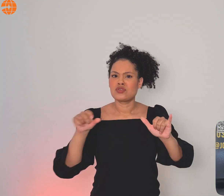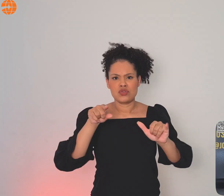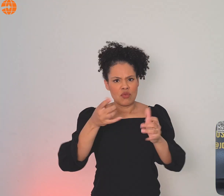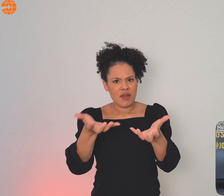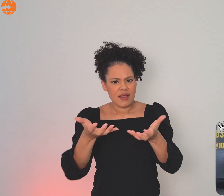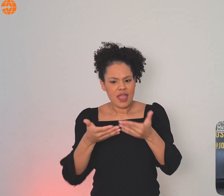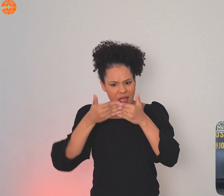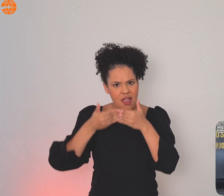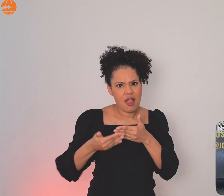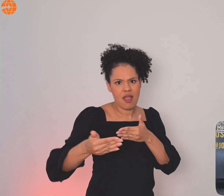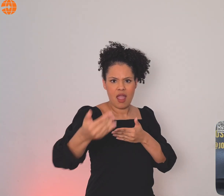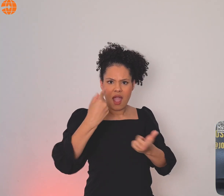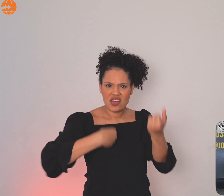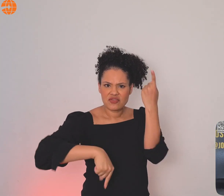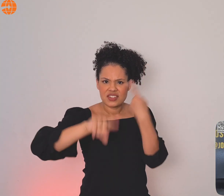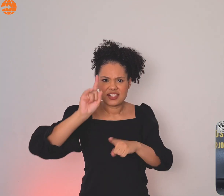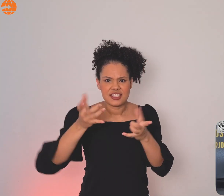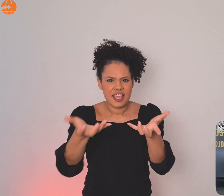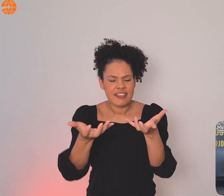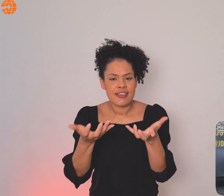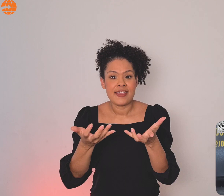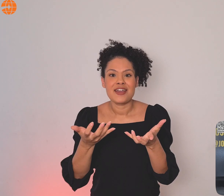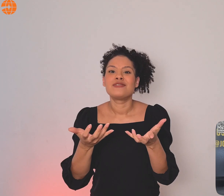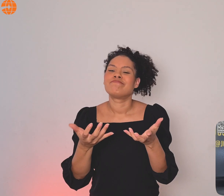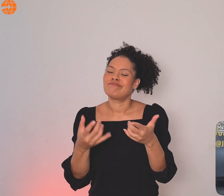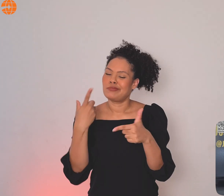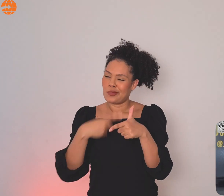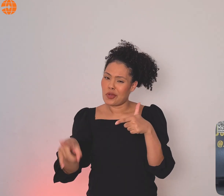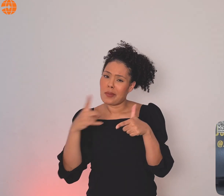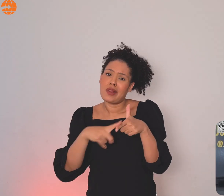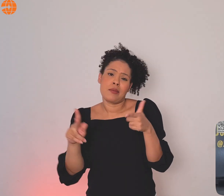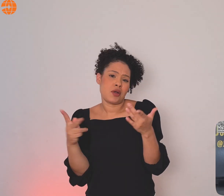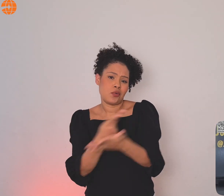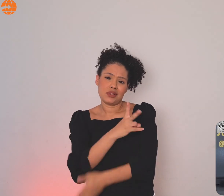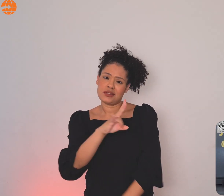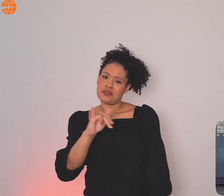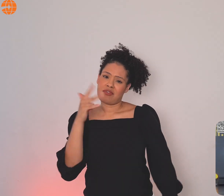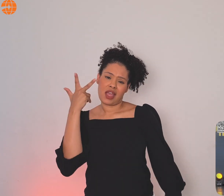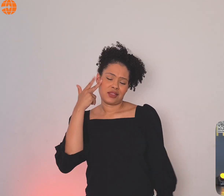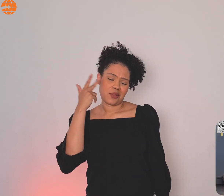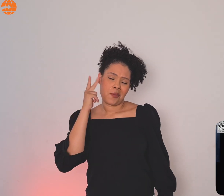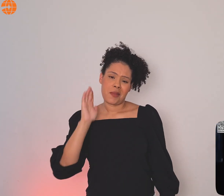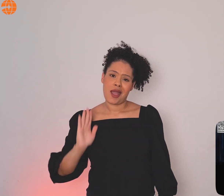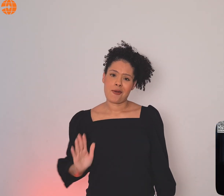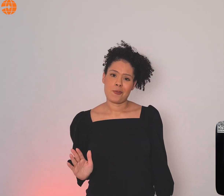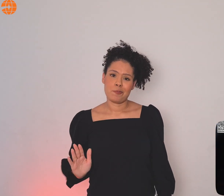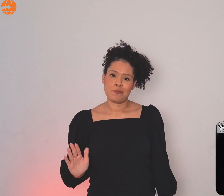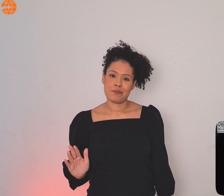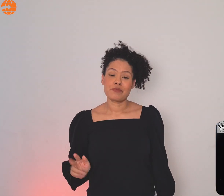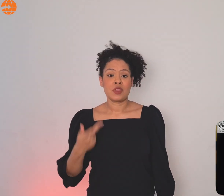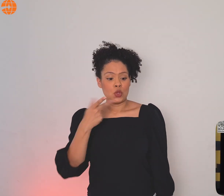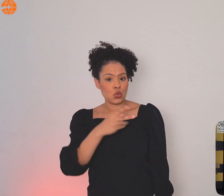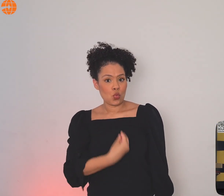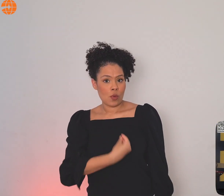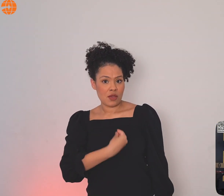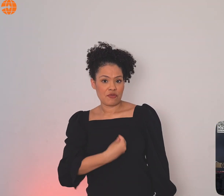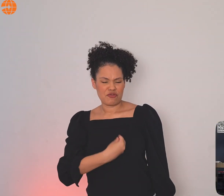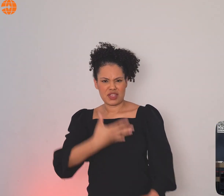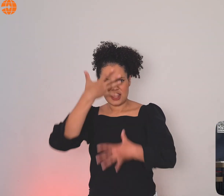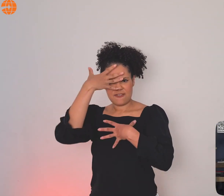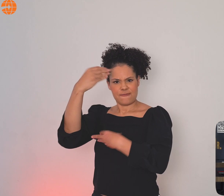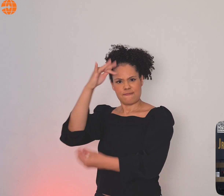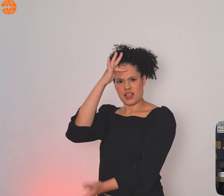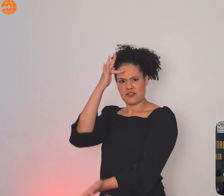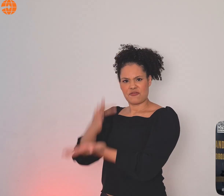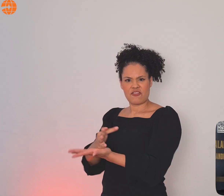Quem disse que a tua caminhada de vitória e de fé depende da ausência de problemas? Você está pegando os seus